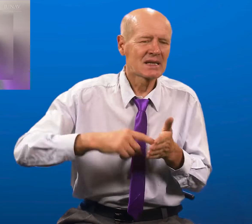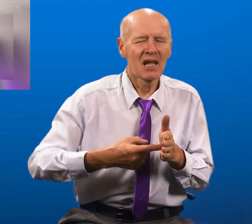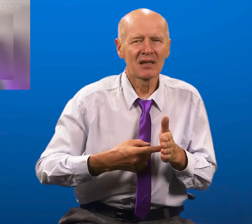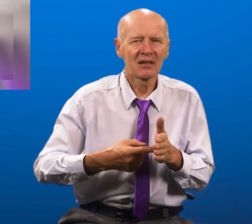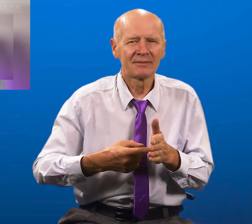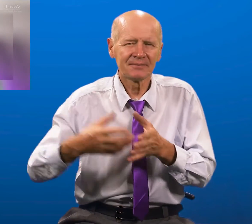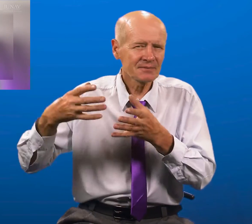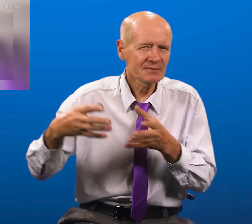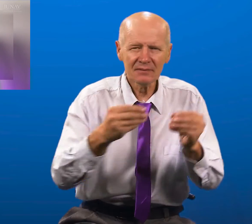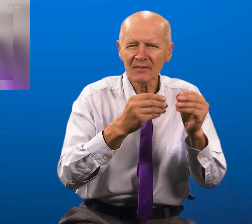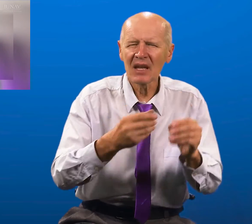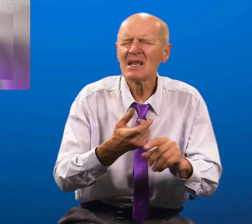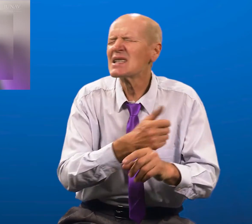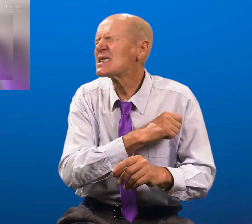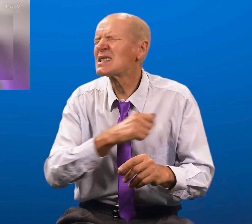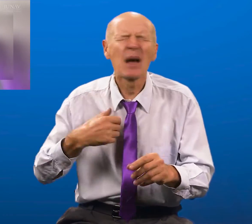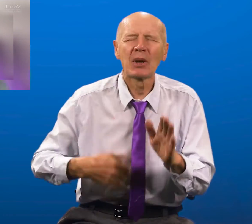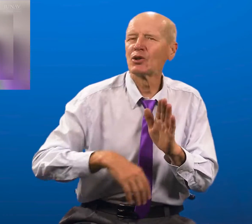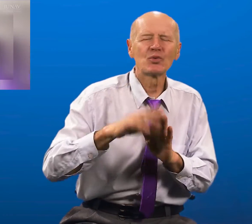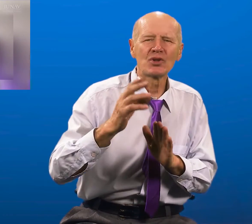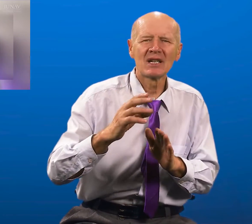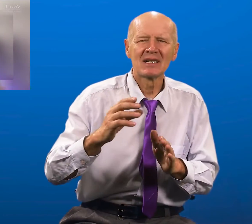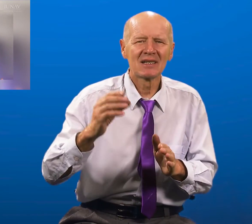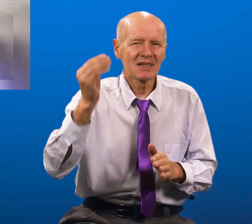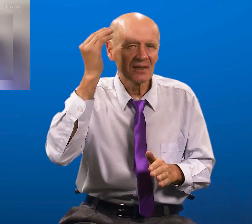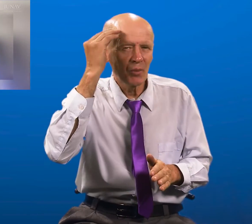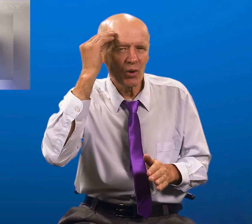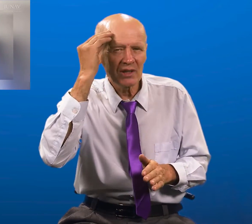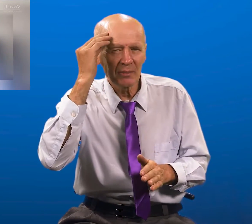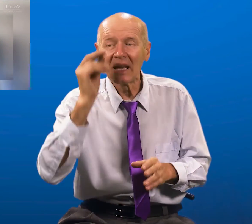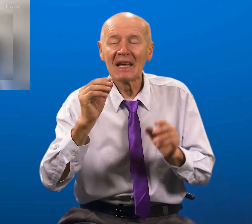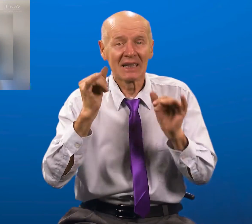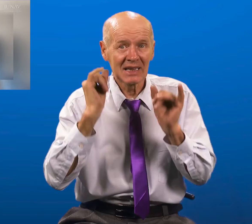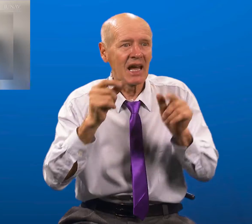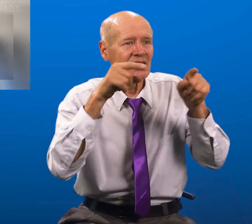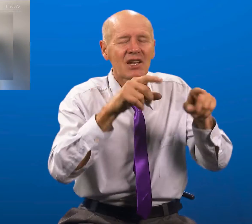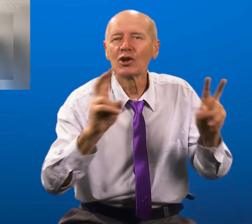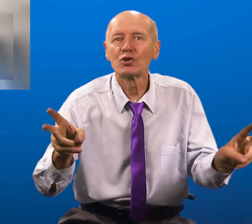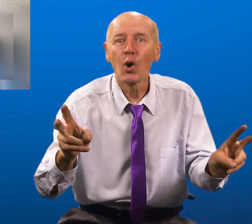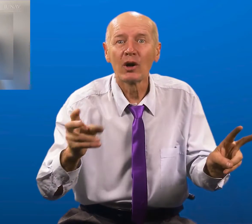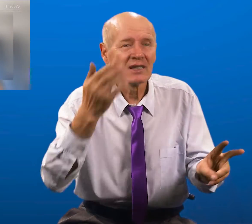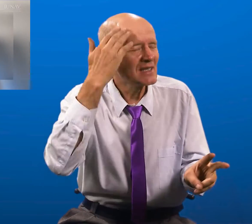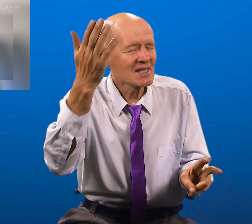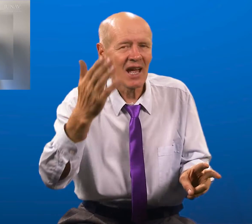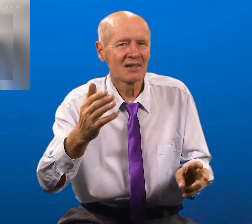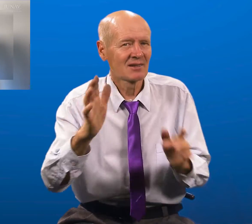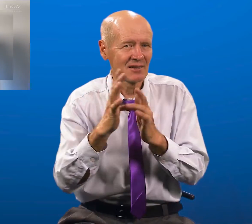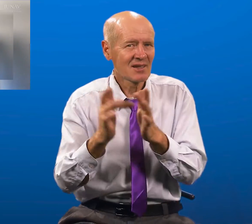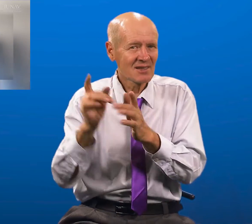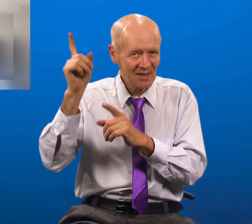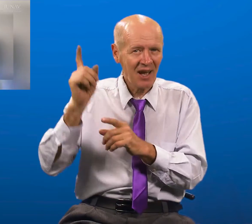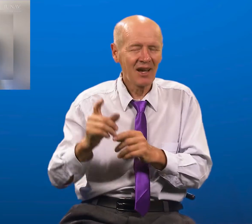Центр влияния – это самый эффективный способ нести Евангелие тем, кто не знает Христа. Лучше всего показать другим путь к